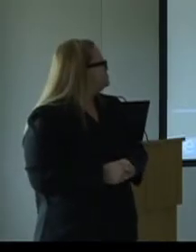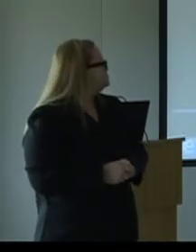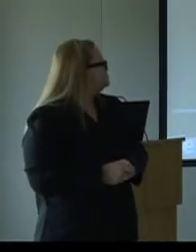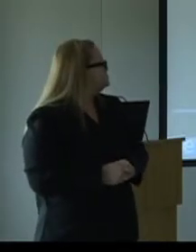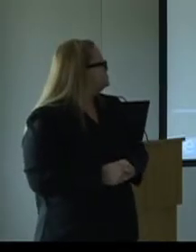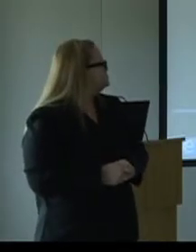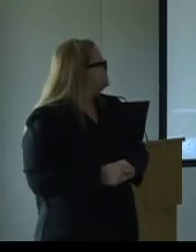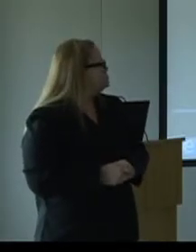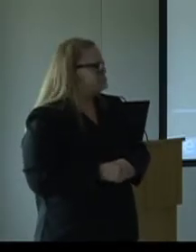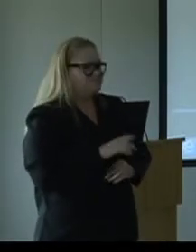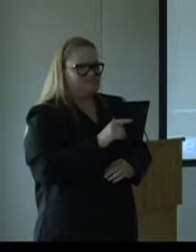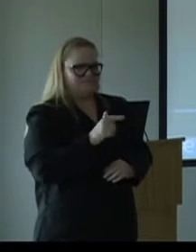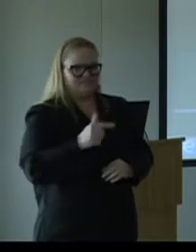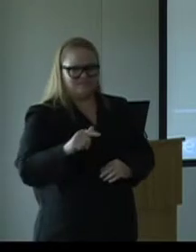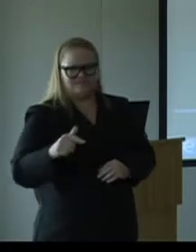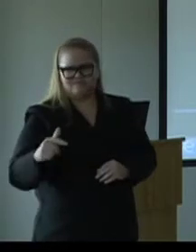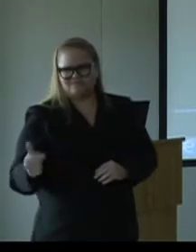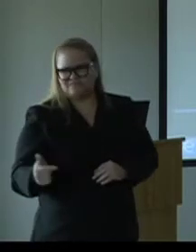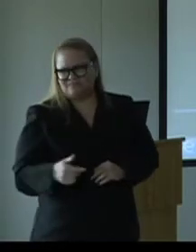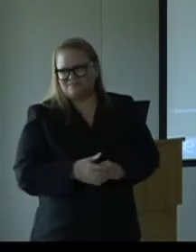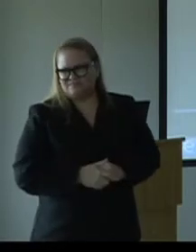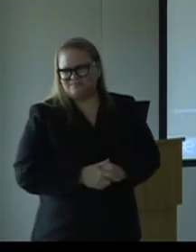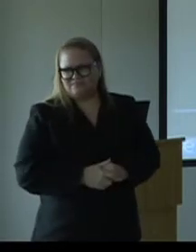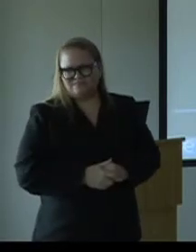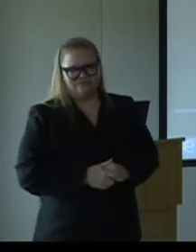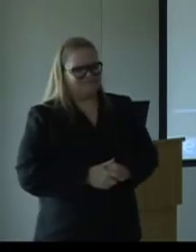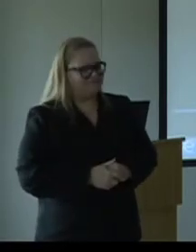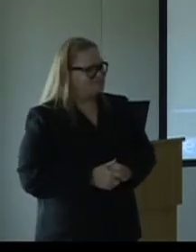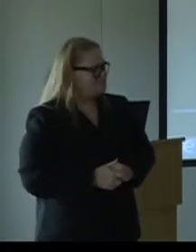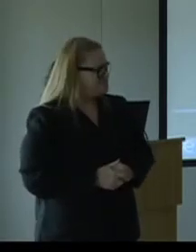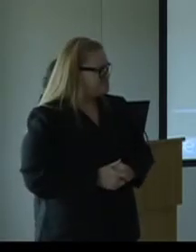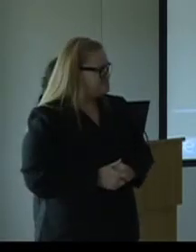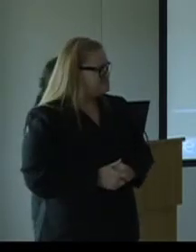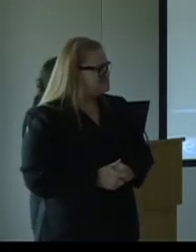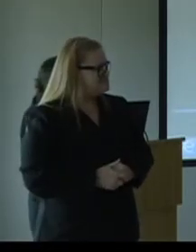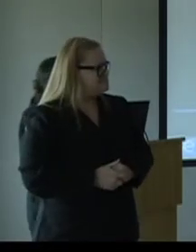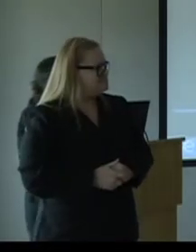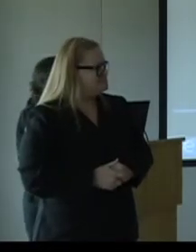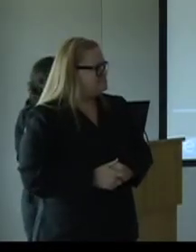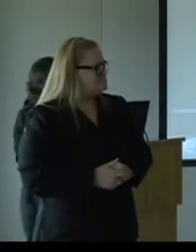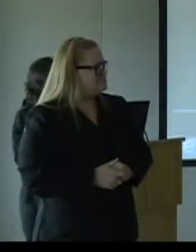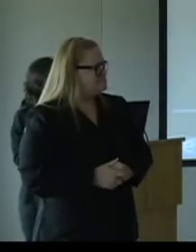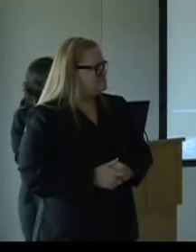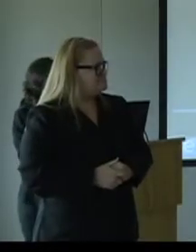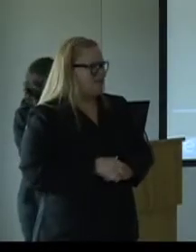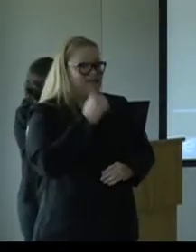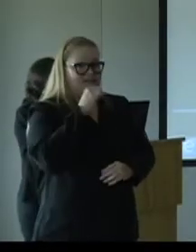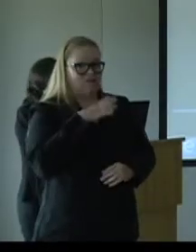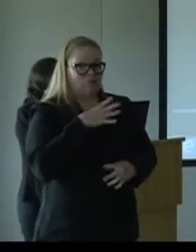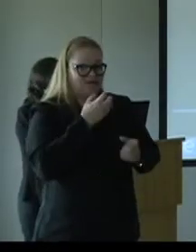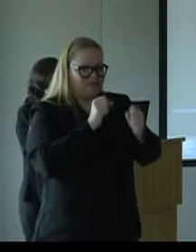día para que usted tuviese, y como usted dice, se cumpliera su sueño.